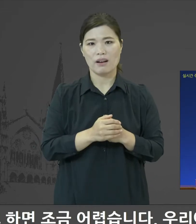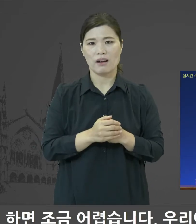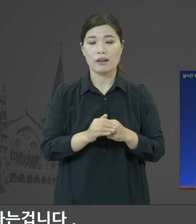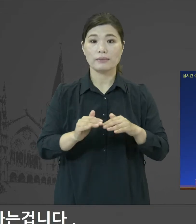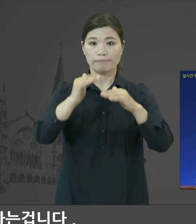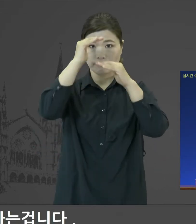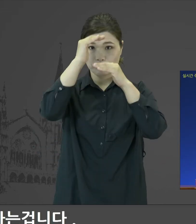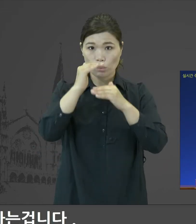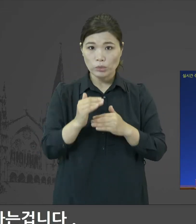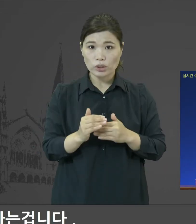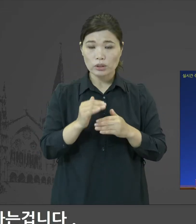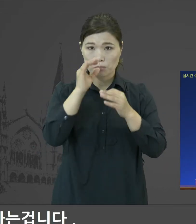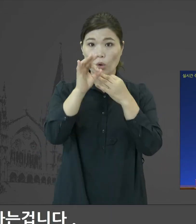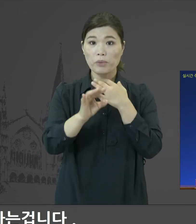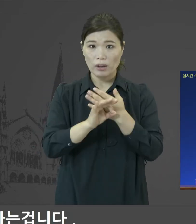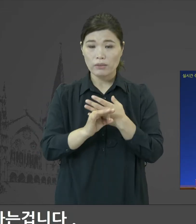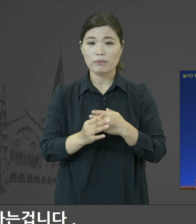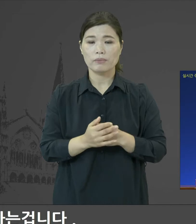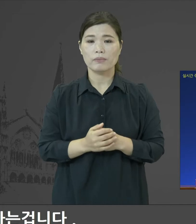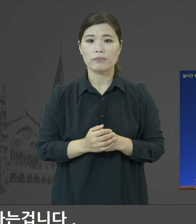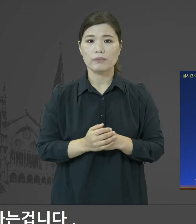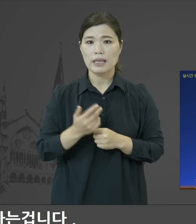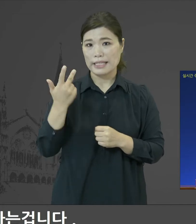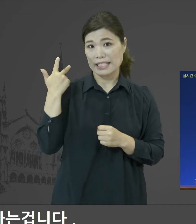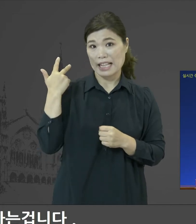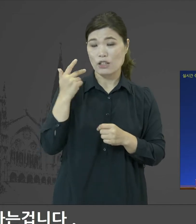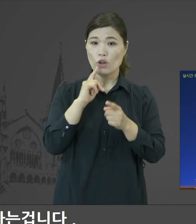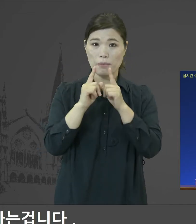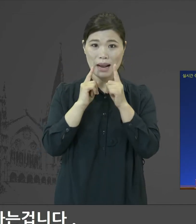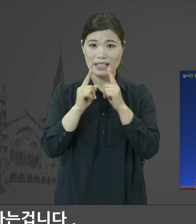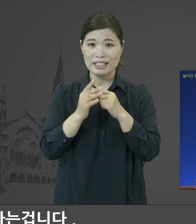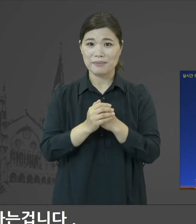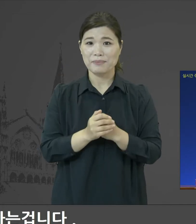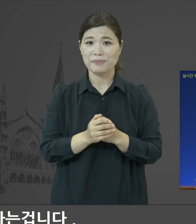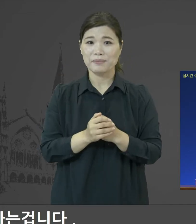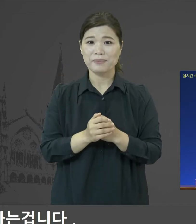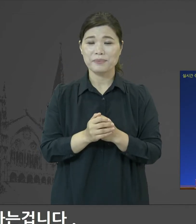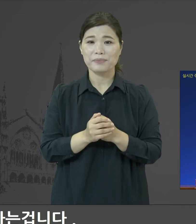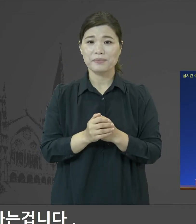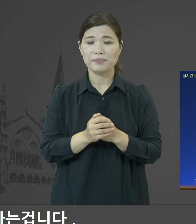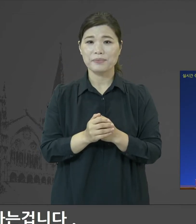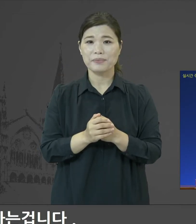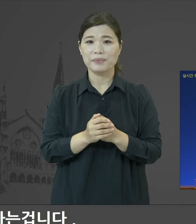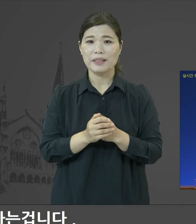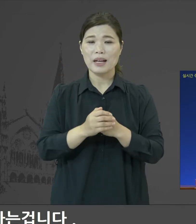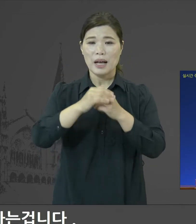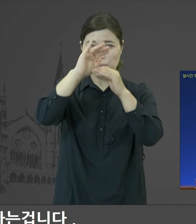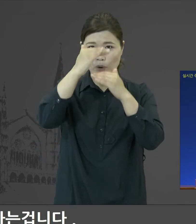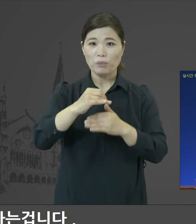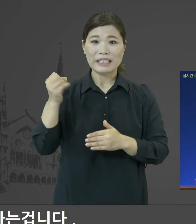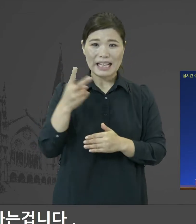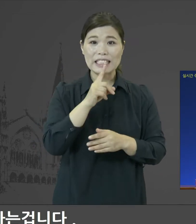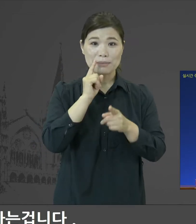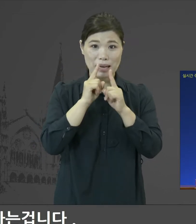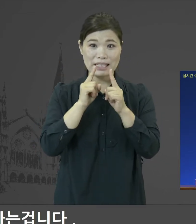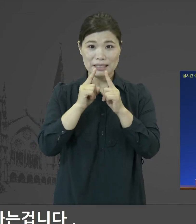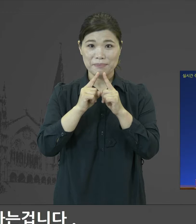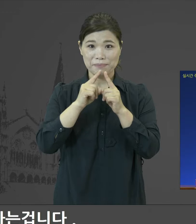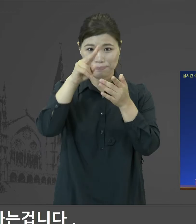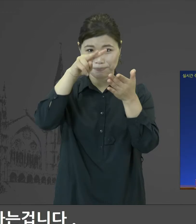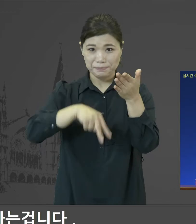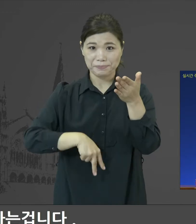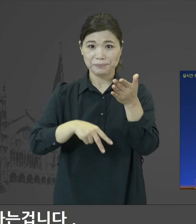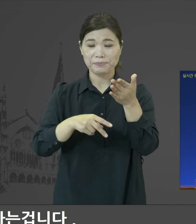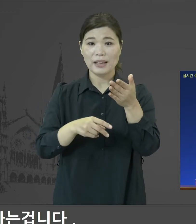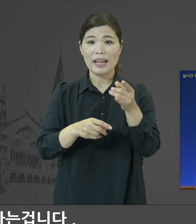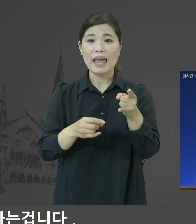봅니다. 이 지난주에 세 가지 본문을 다시 한번 보고 말씀 나누겠습니다.